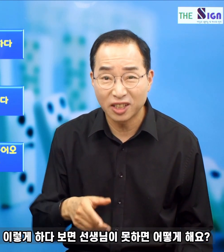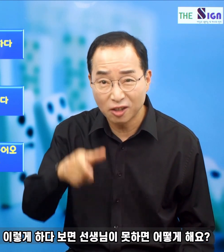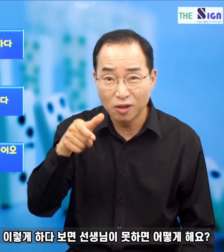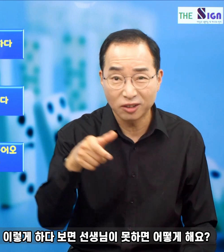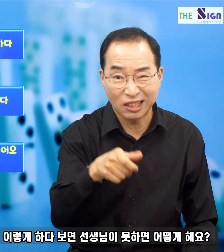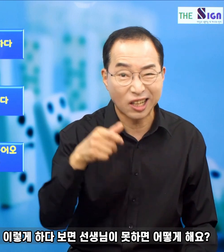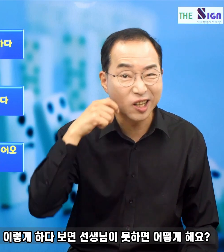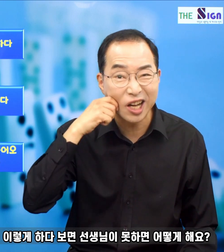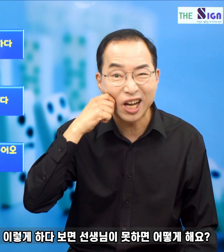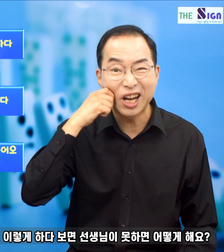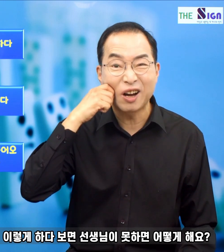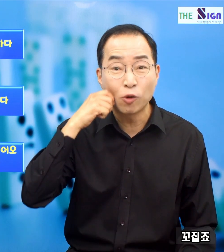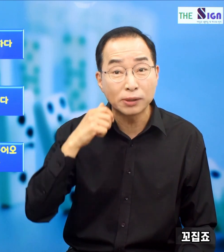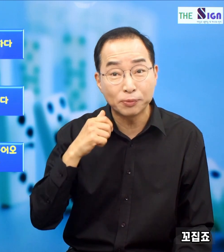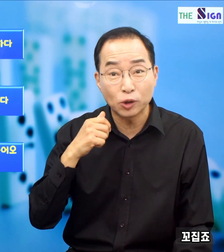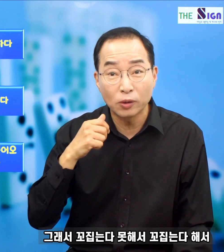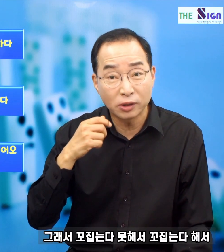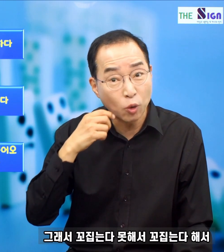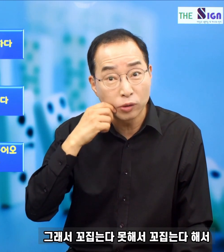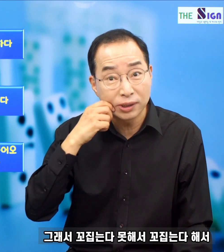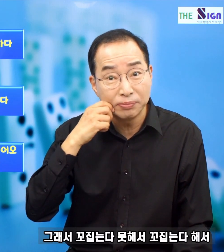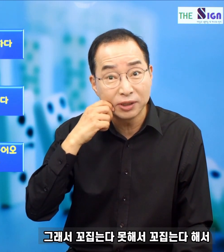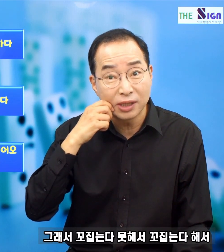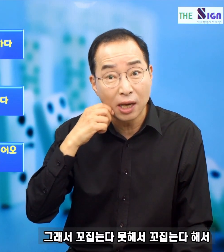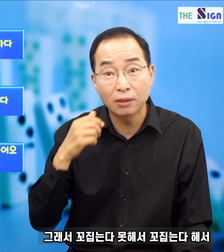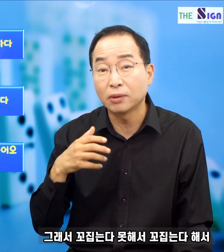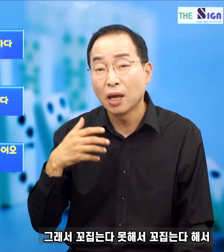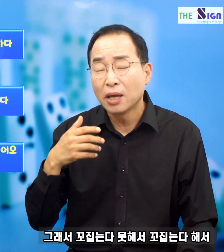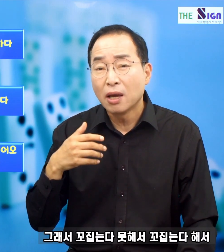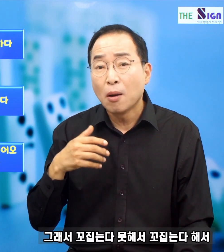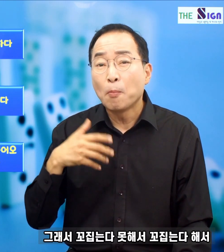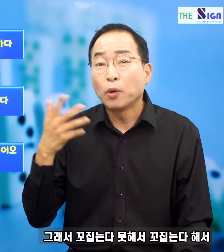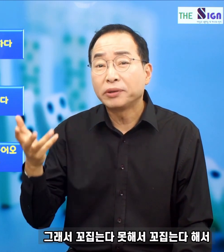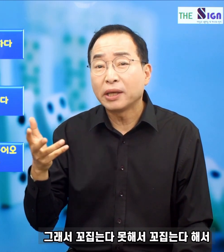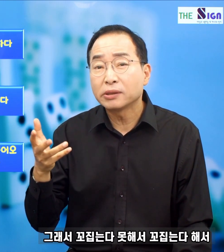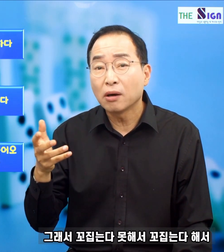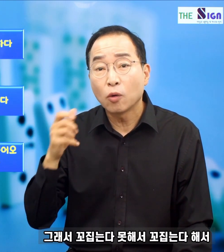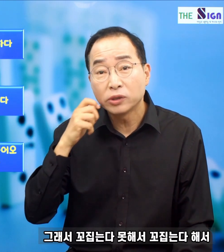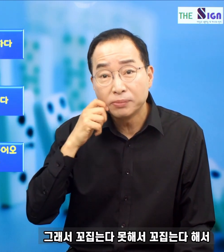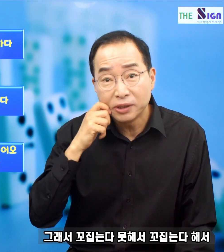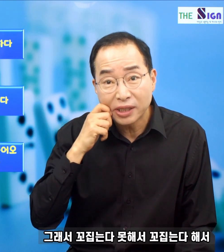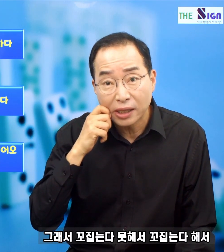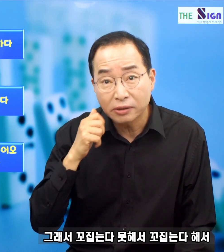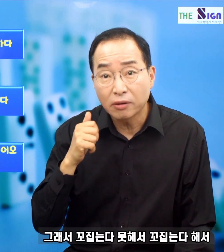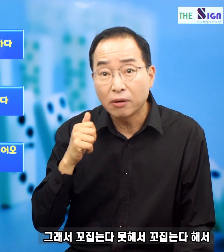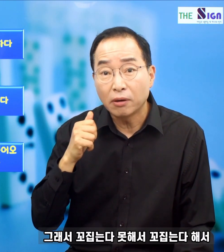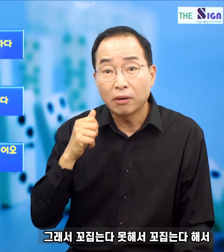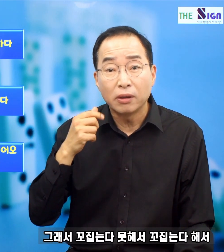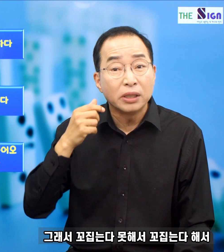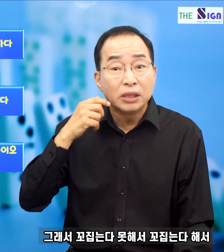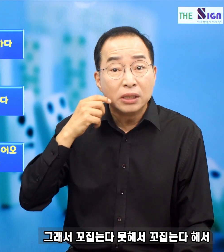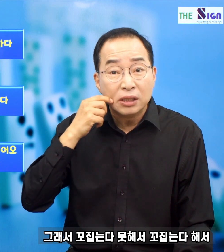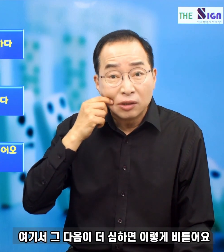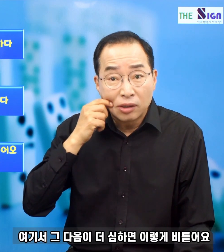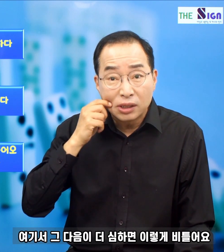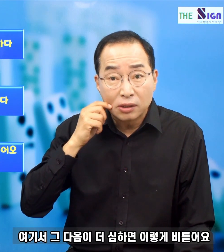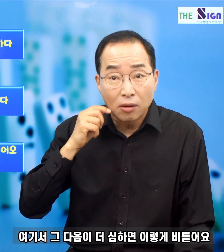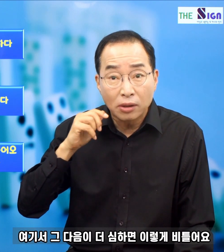해요? 꼬집죠. 그래서 꼬집는다. 그리고 못해서 꼬집는다 해서 여기서 그 다음에